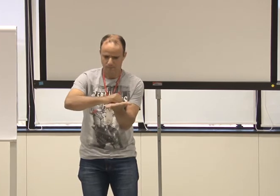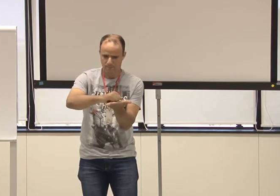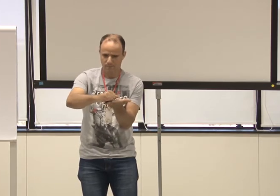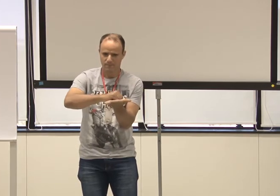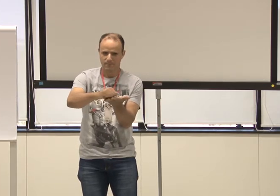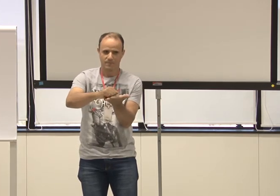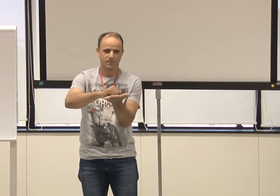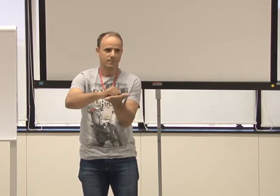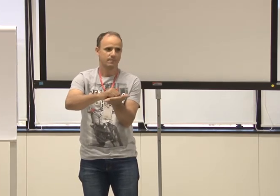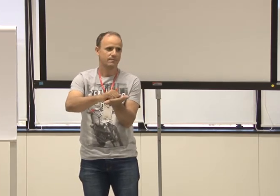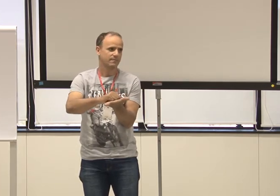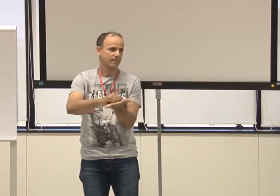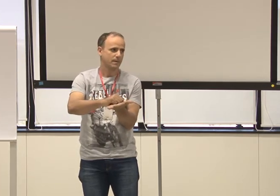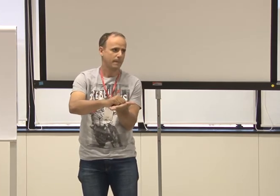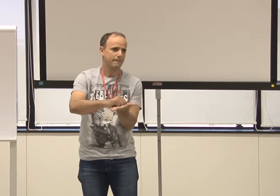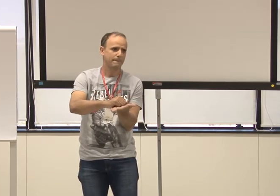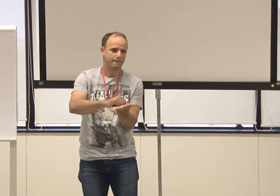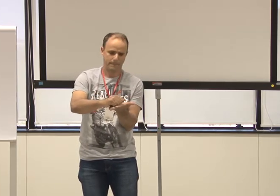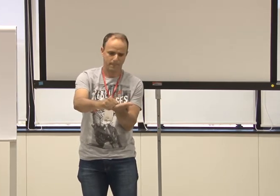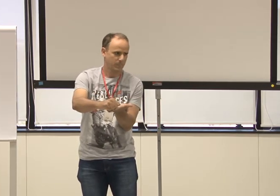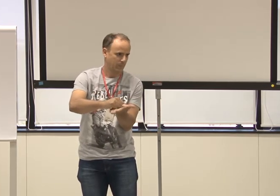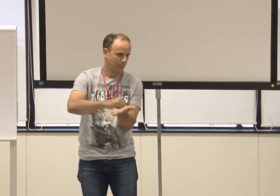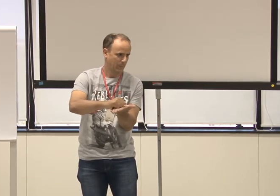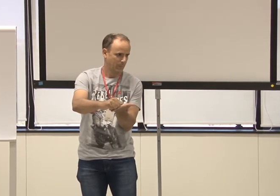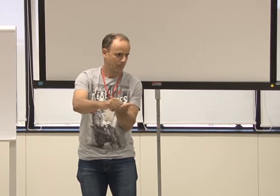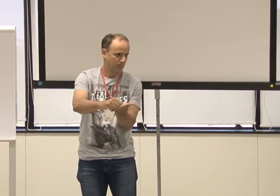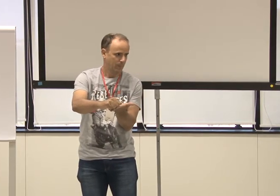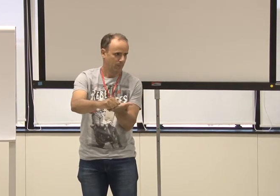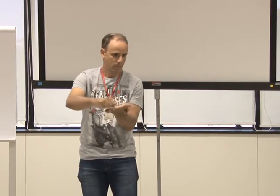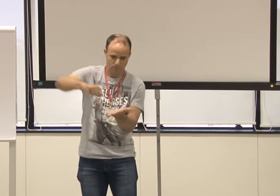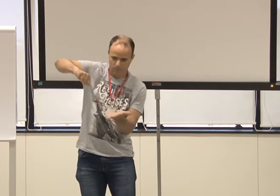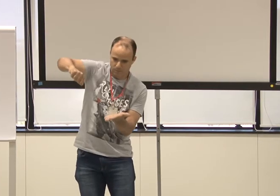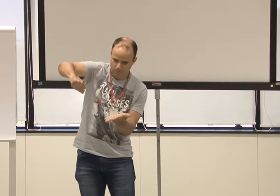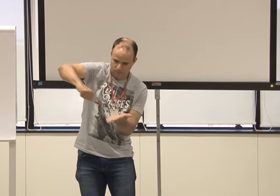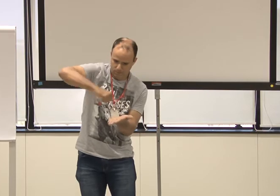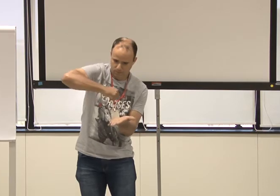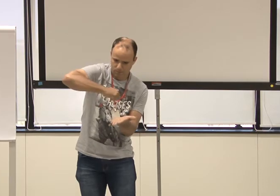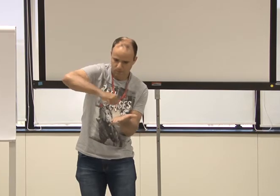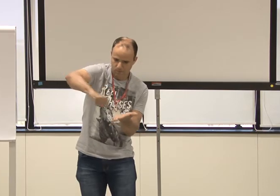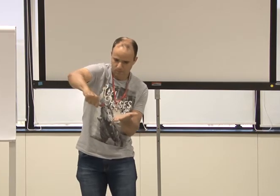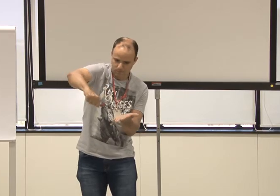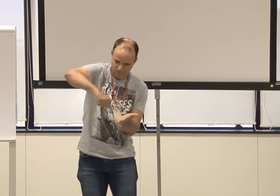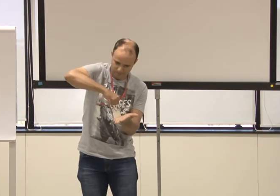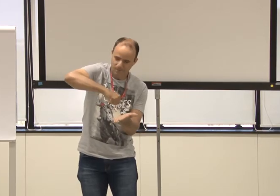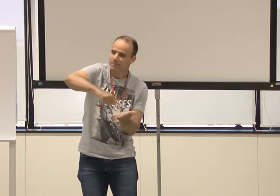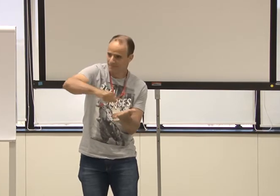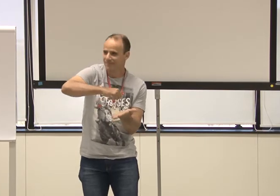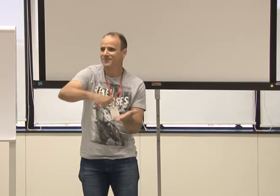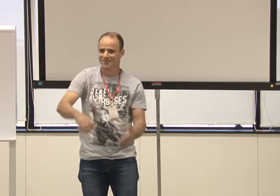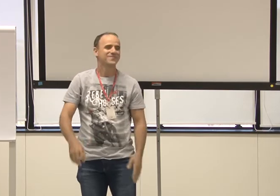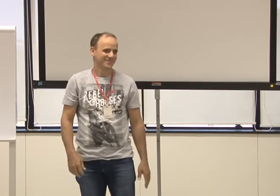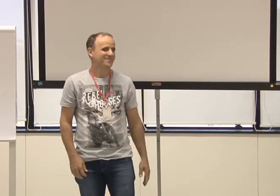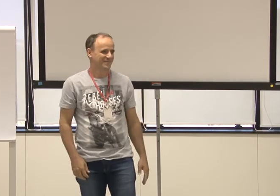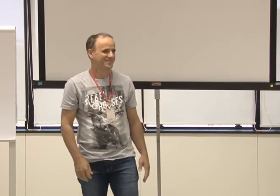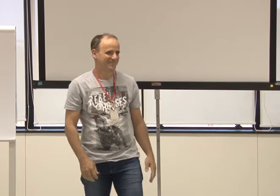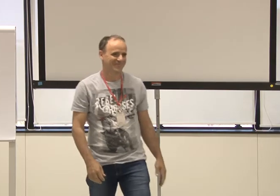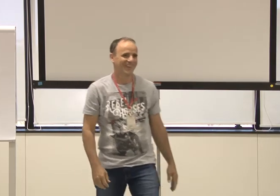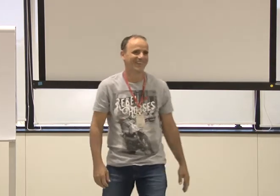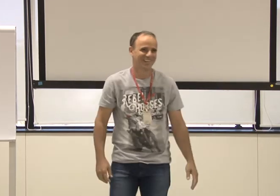Lavou sua roupa porque estava suja. Você e minha mulher tá Não lavando precisa lavar roupa. Pra passar. Passar a roupa. É